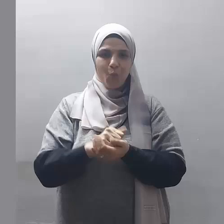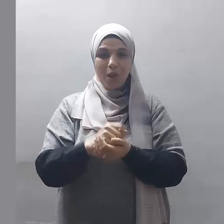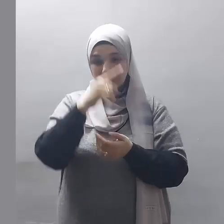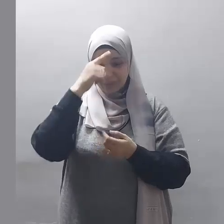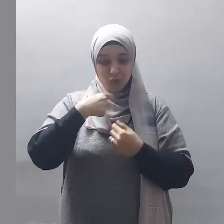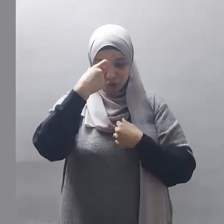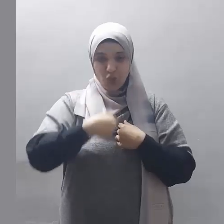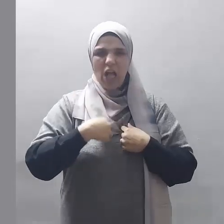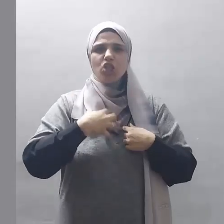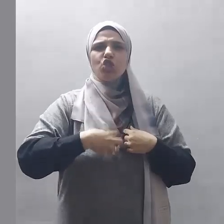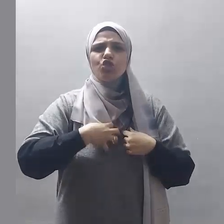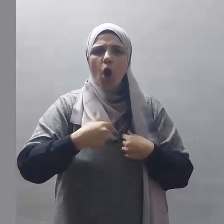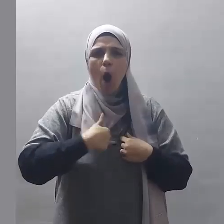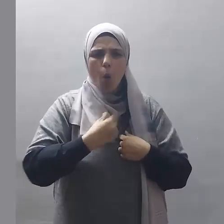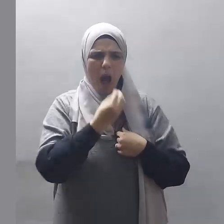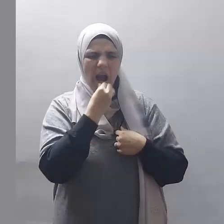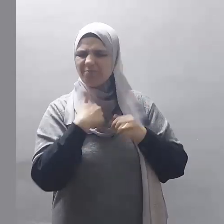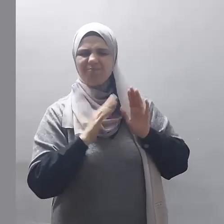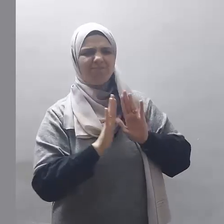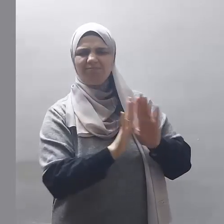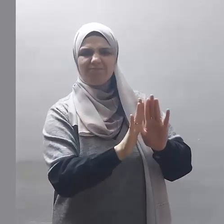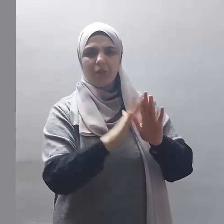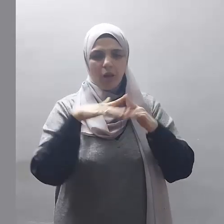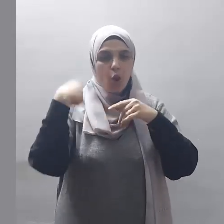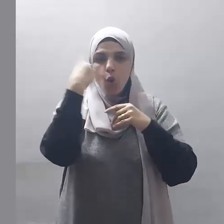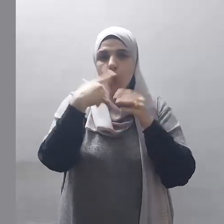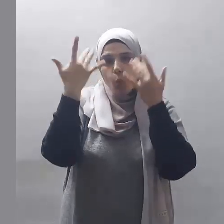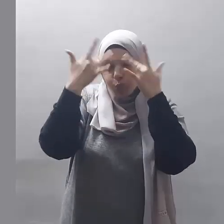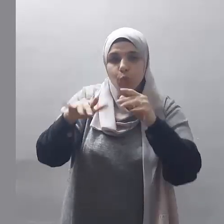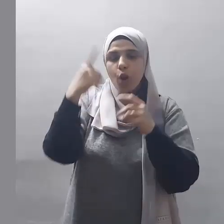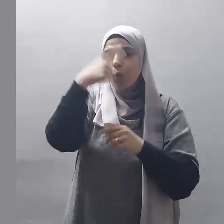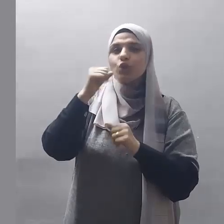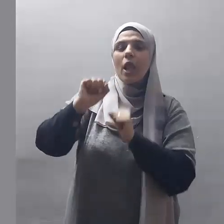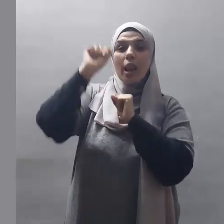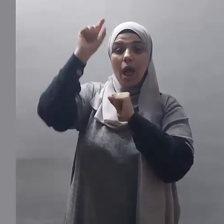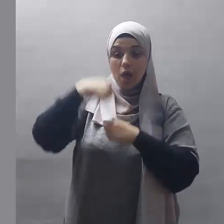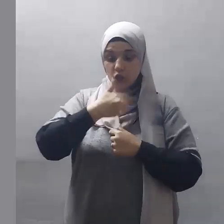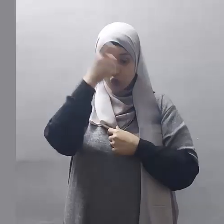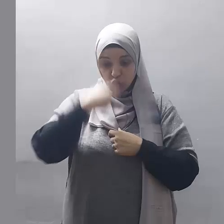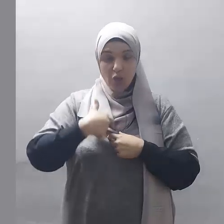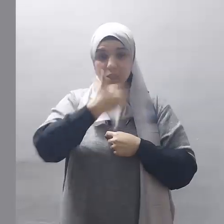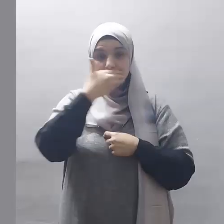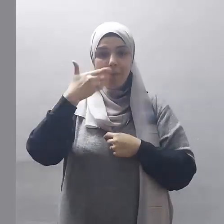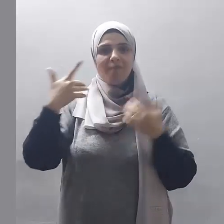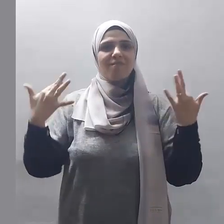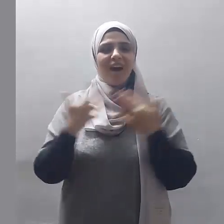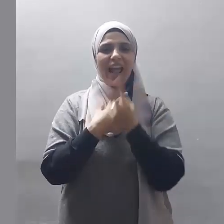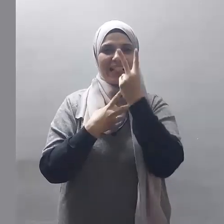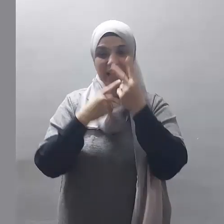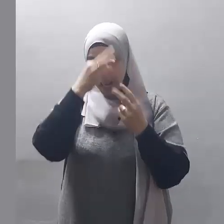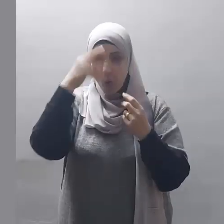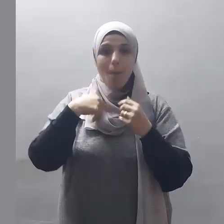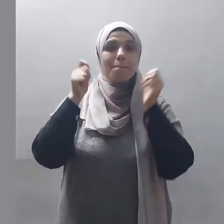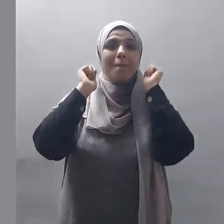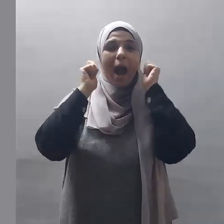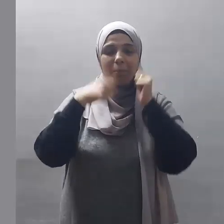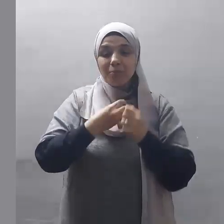وطعامه من اجلي وللصائم فرحتان فرحه عند فطره وفرحه عند